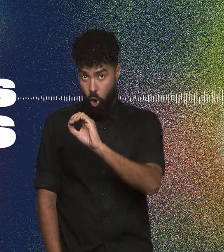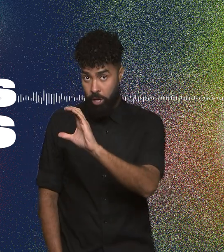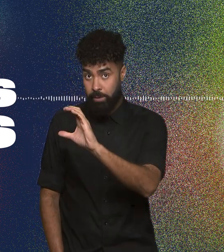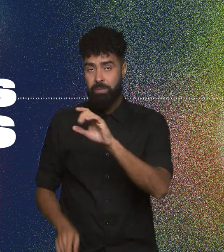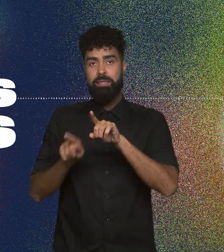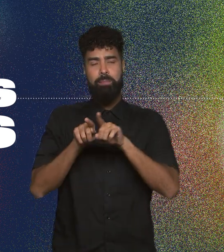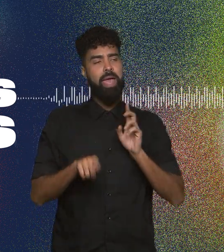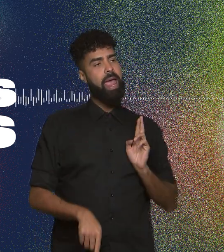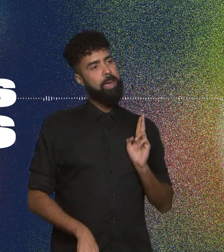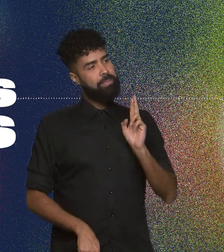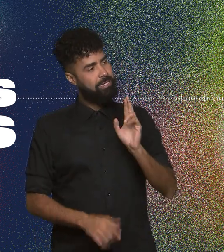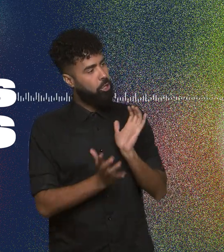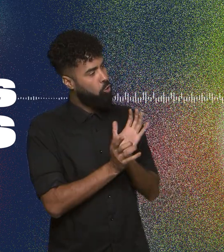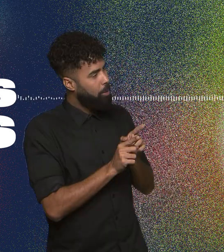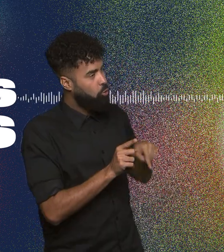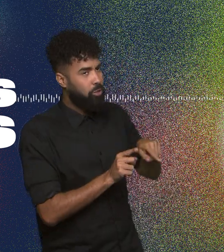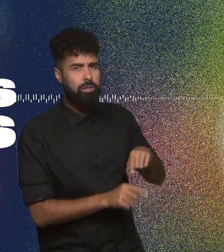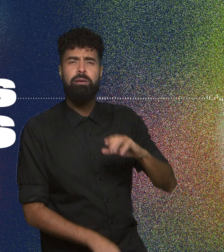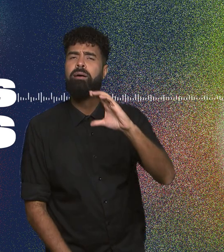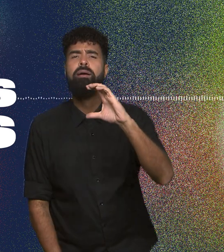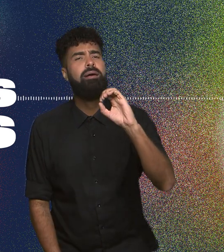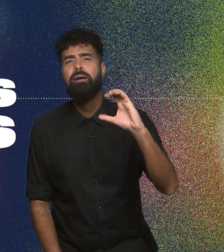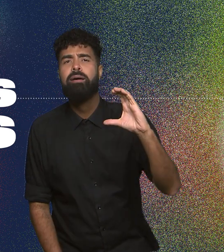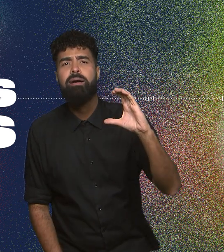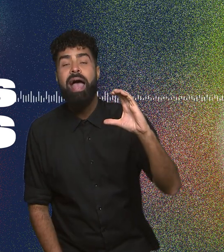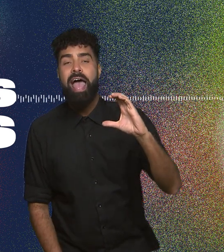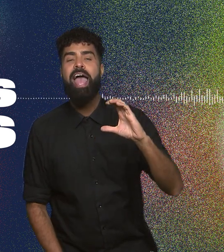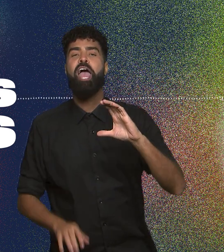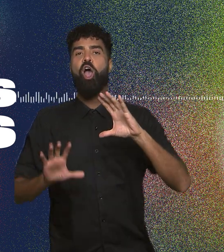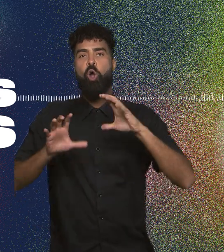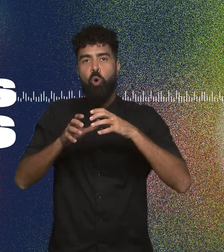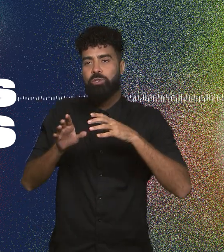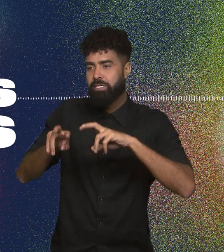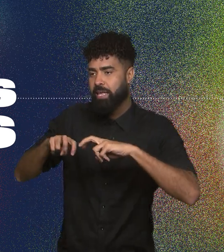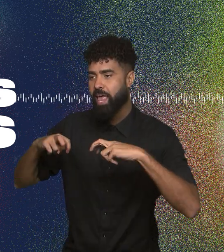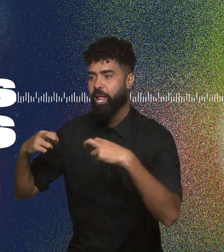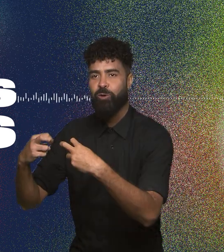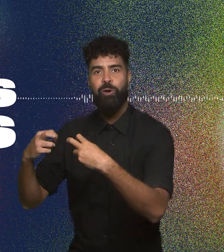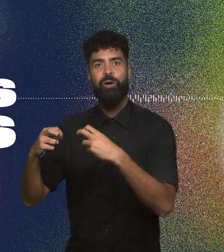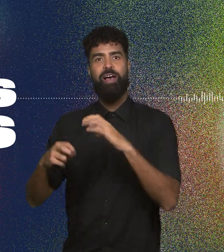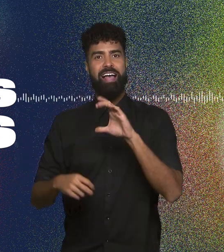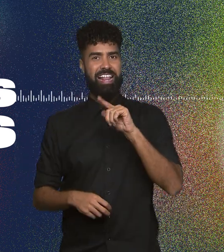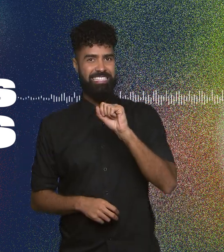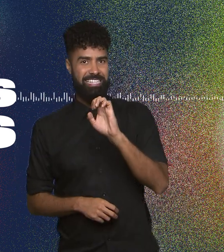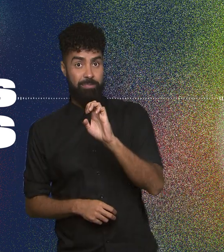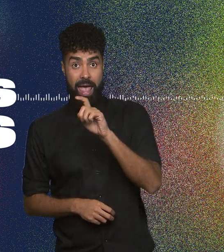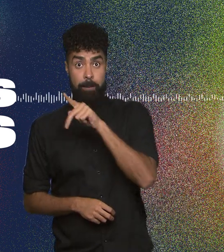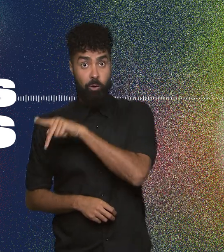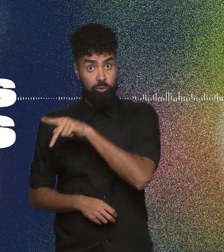turma toda. Coque é o conselho de classe. Quando os professores e a equipe